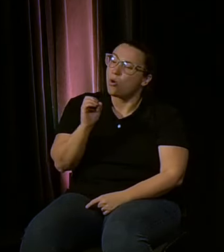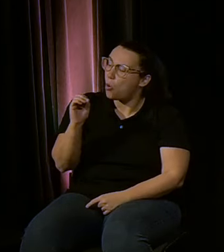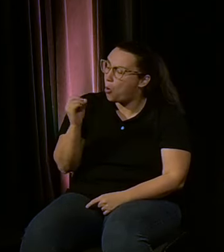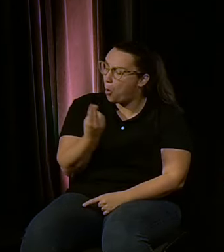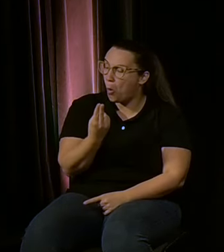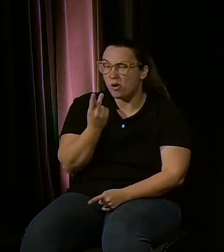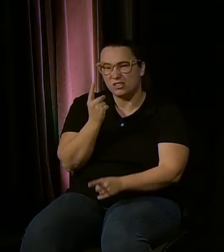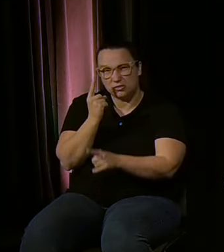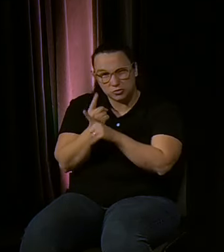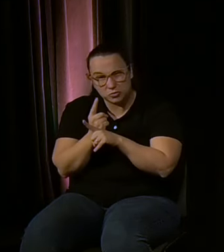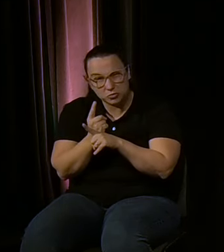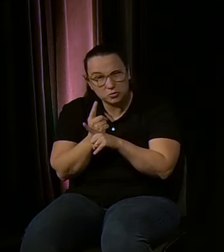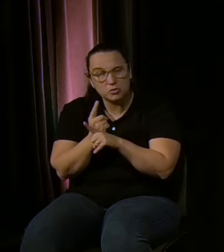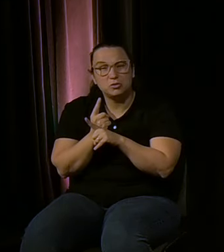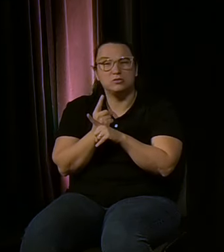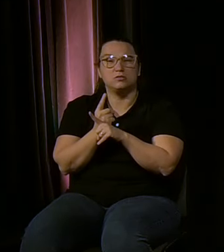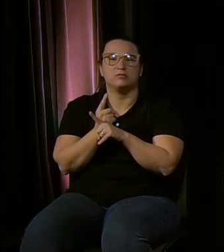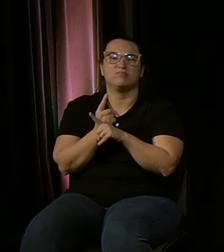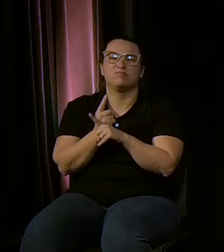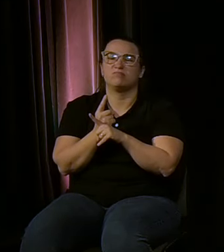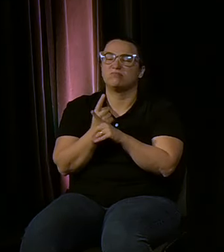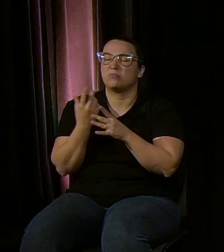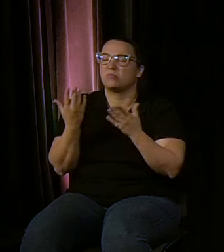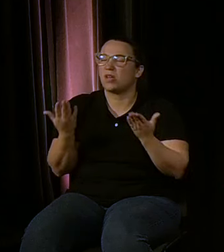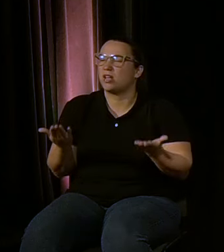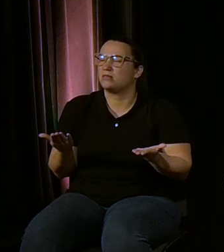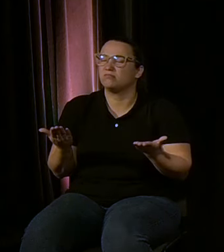de uma maneira muito lúdica, acaba que não importa,